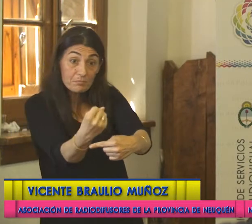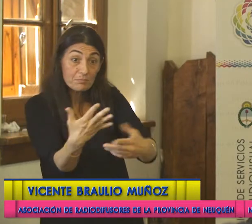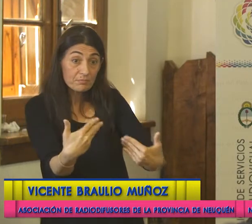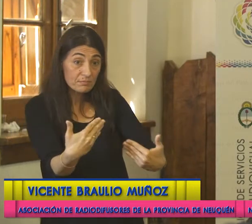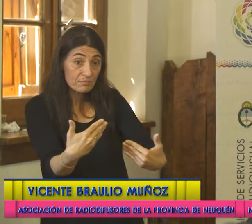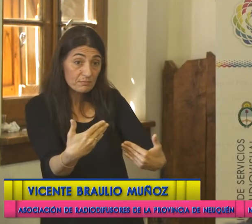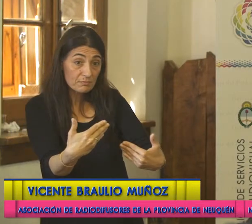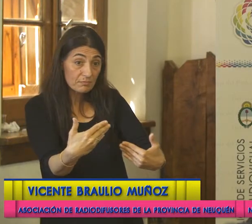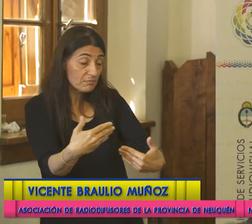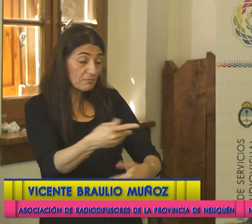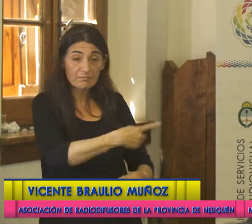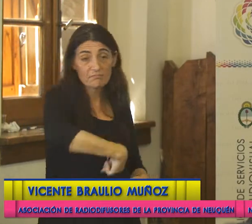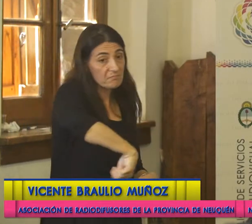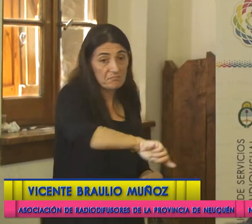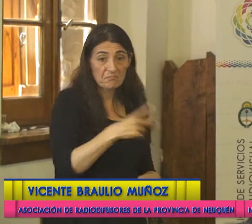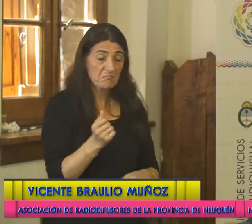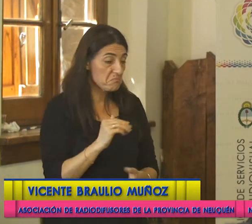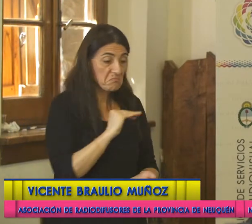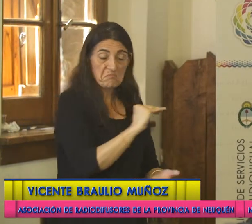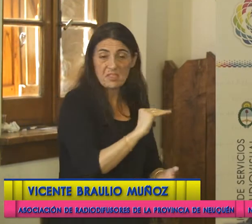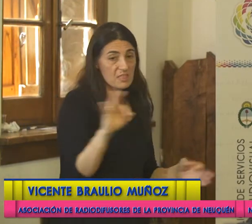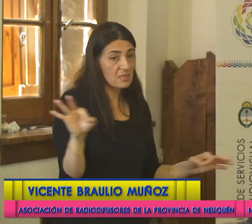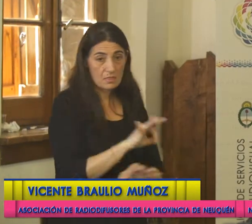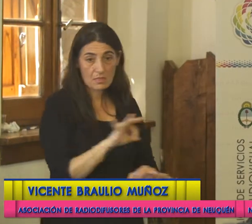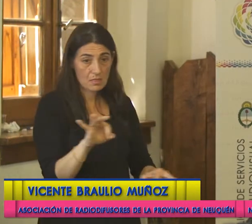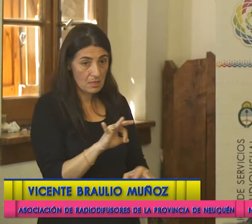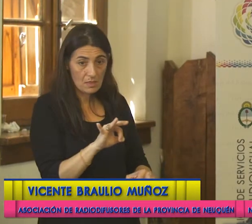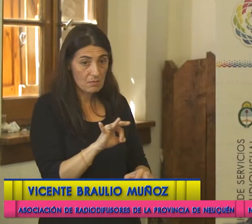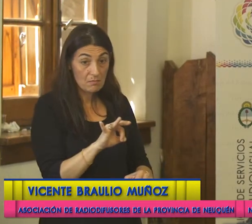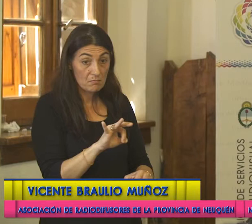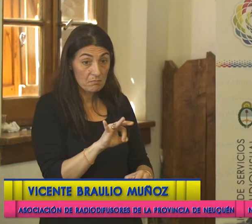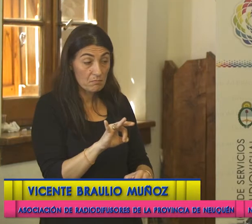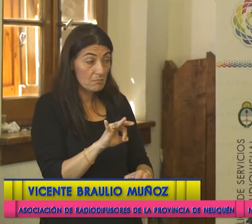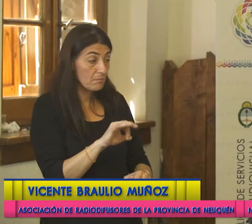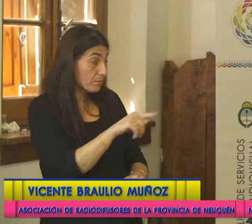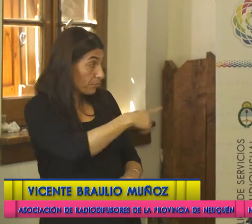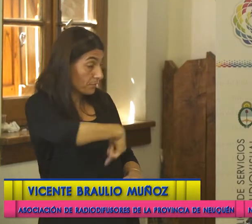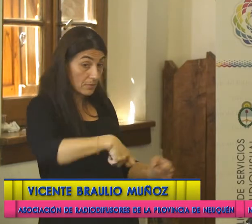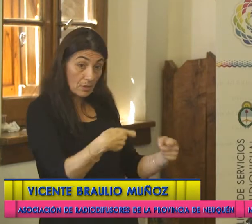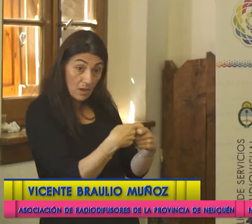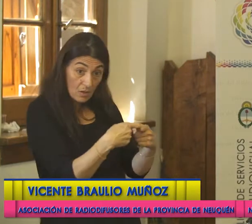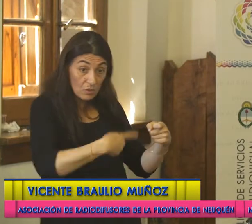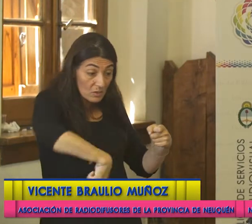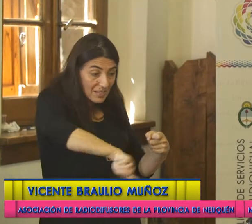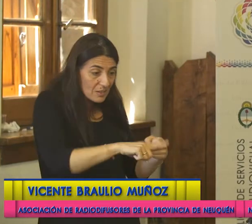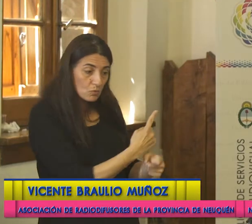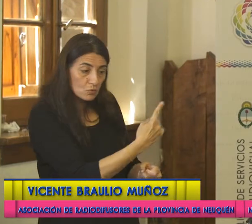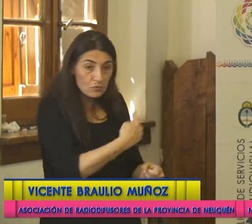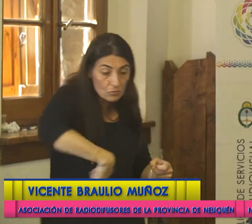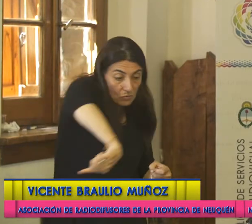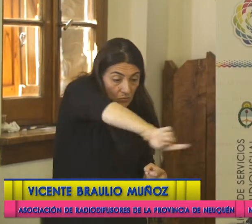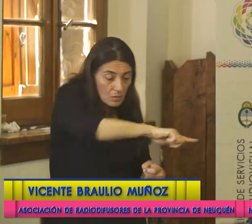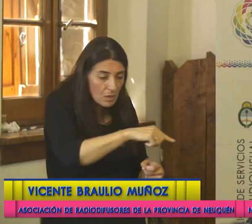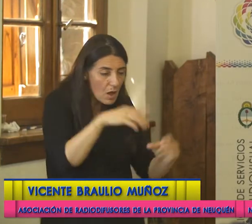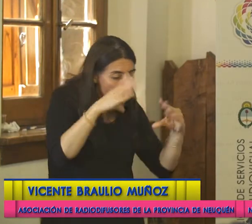concursos no tenemos subsidios ni créditos desde nuestra asociación nos capacitamos permanentemente